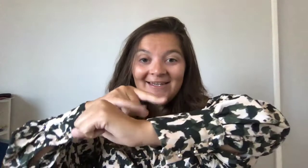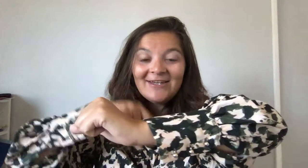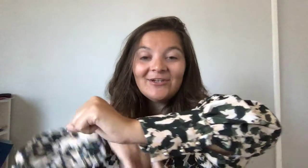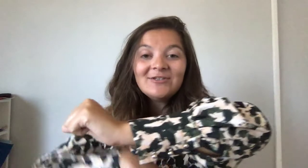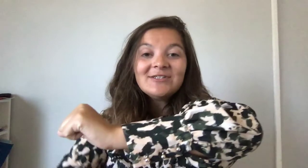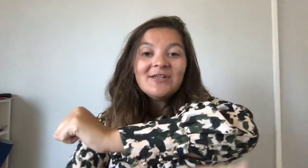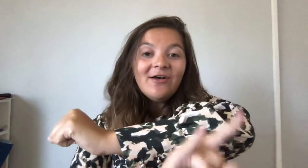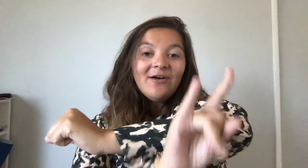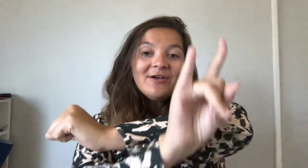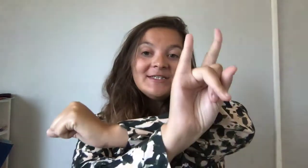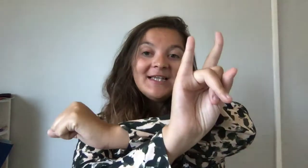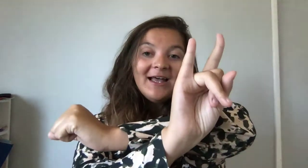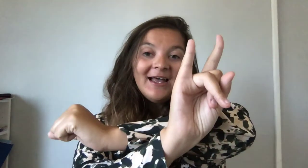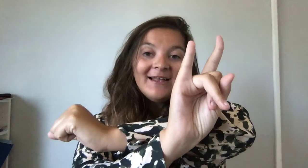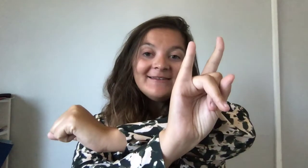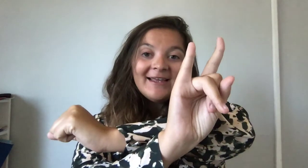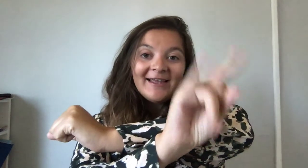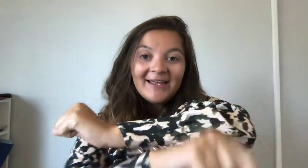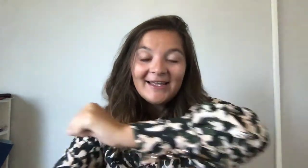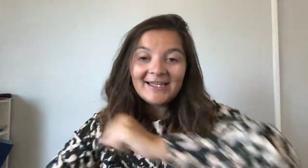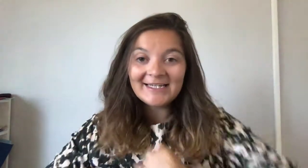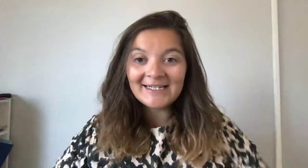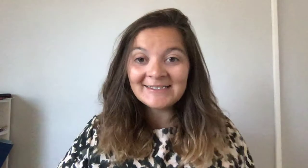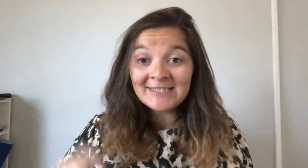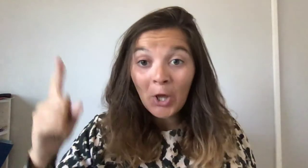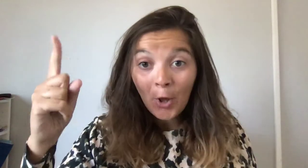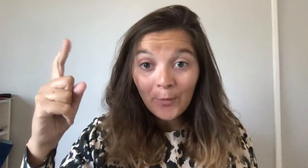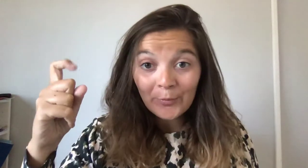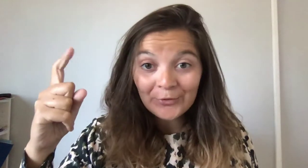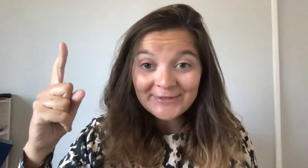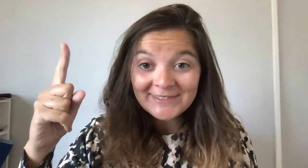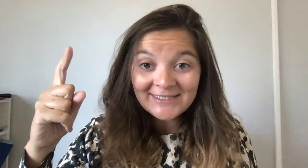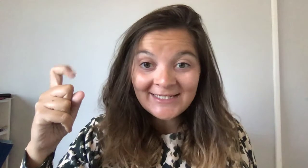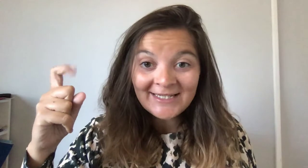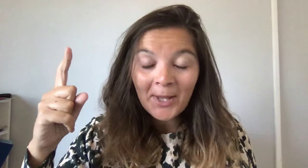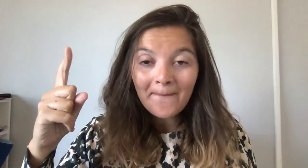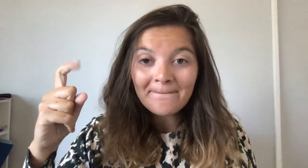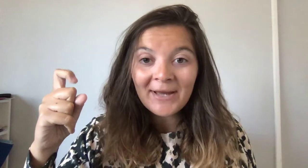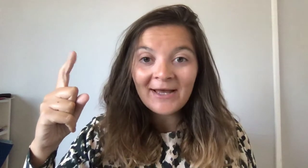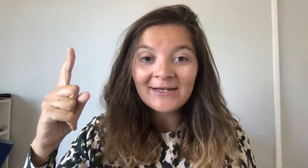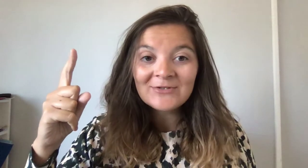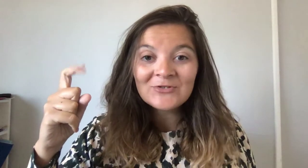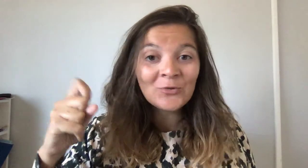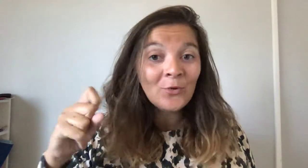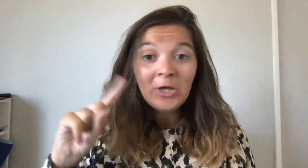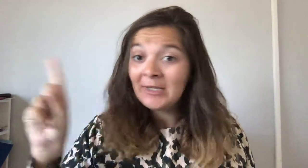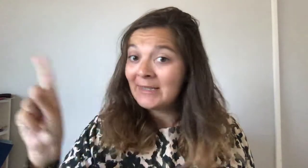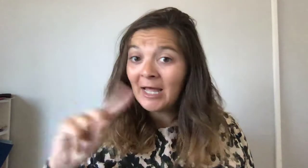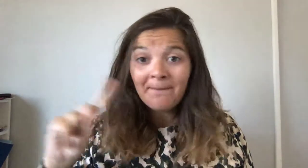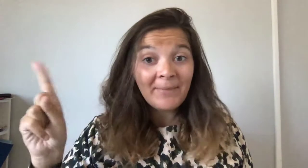Il sort sa tête. Petit lit maçon n'a pas